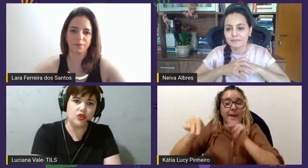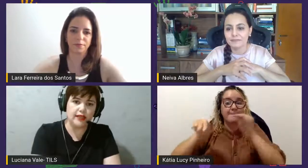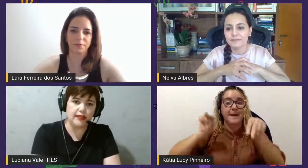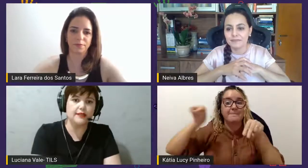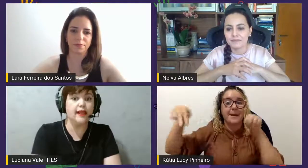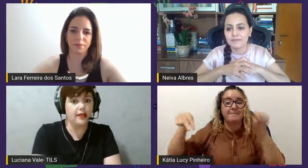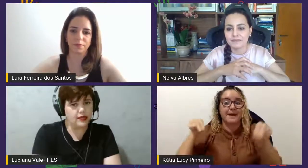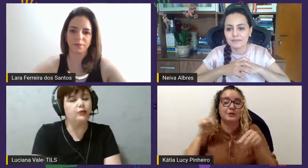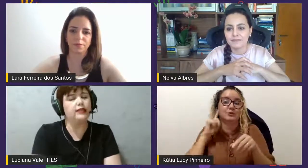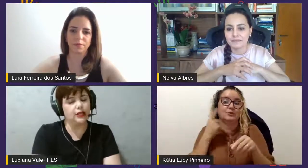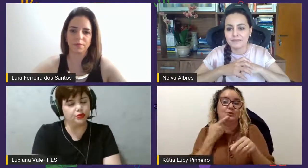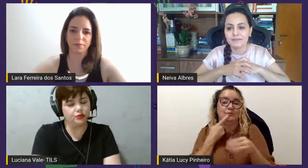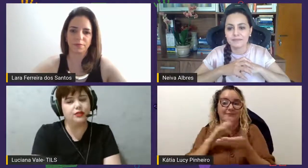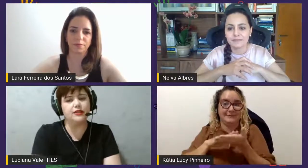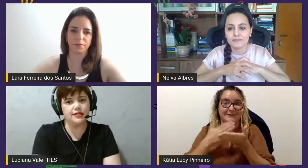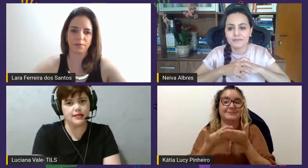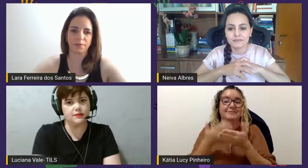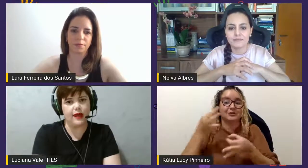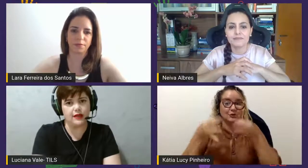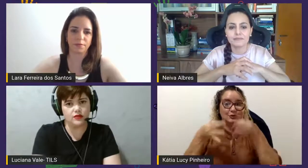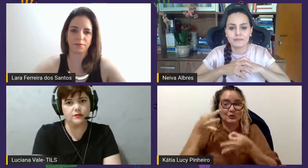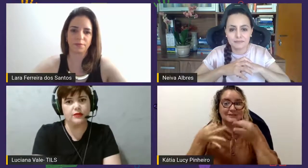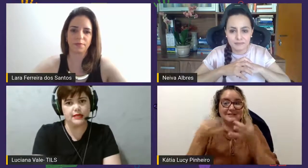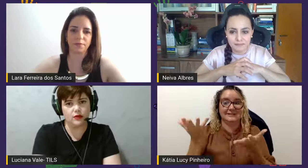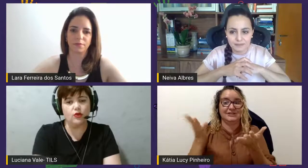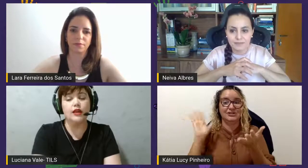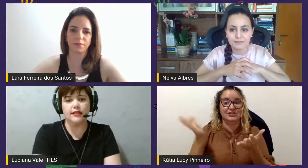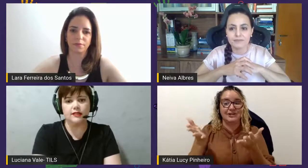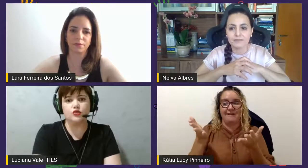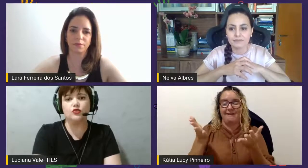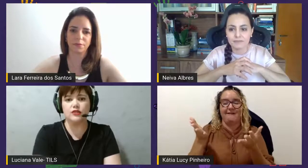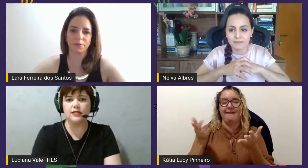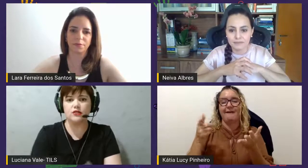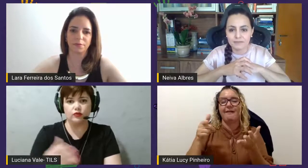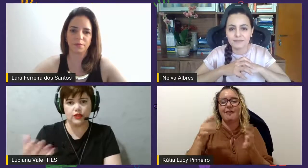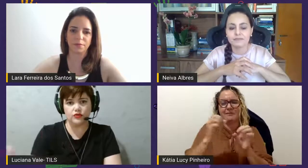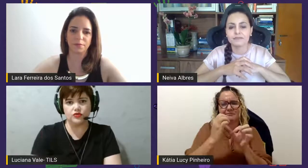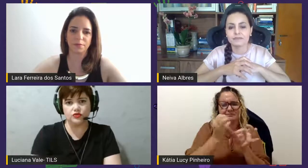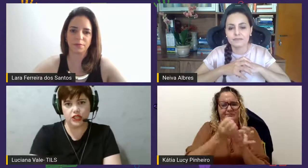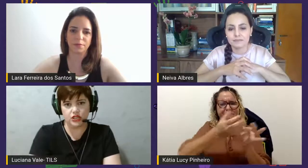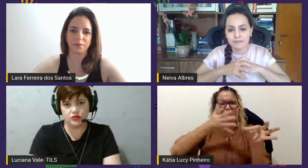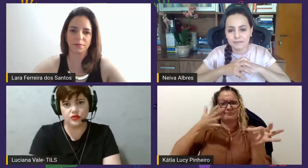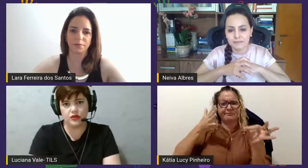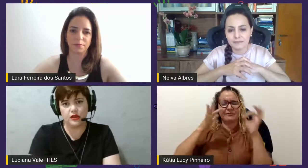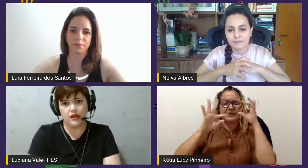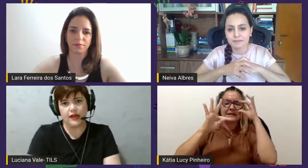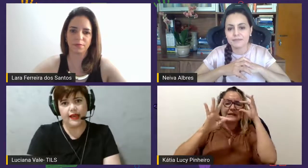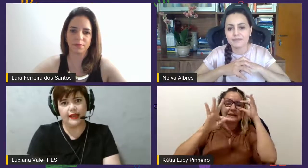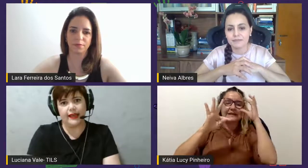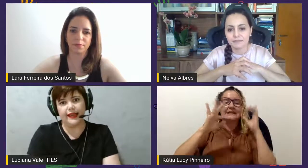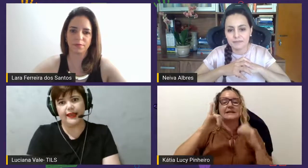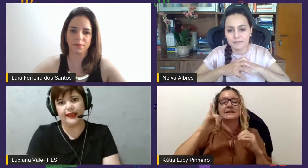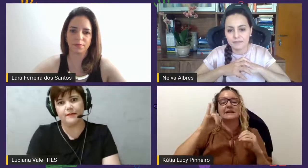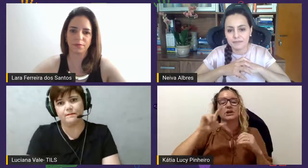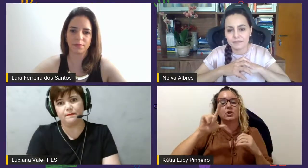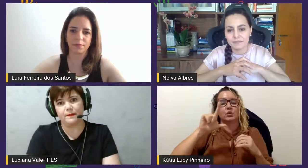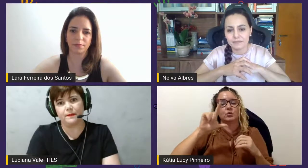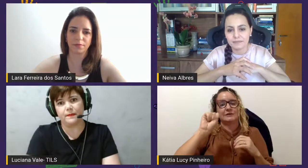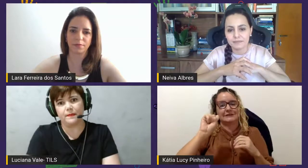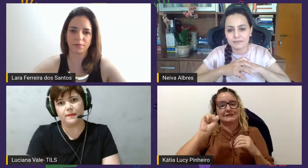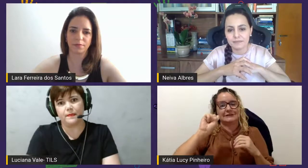Não só esse, tem se aumentado muito esses espaços, ampliação desses surdos nesses contextos jurídicos.